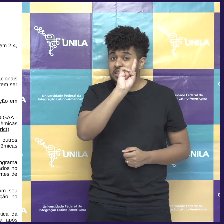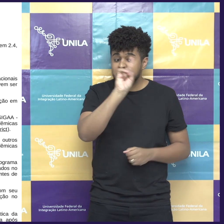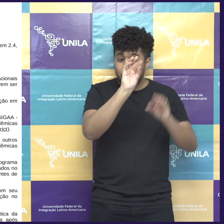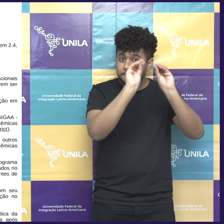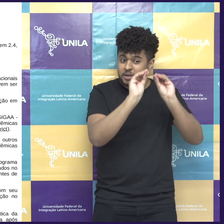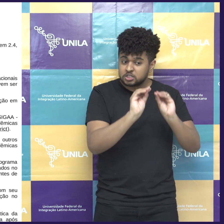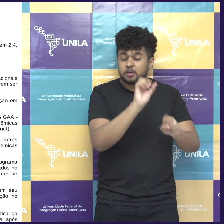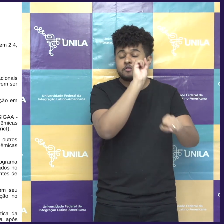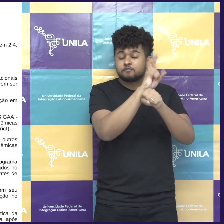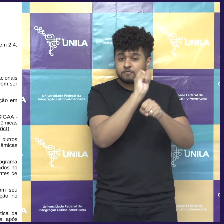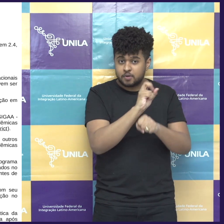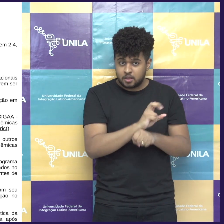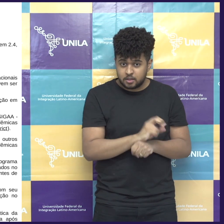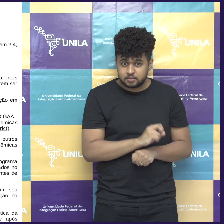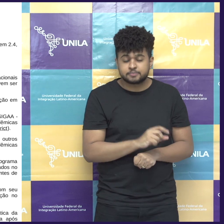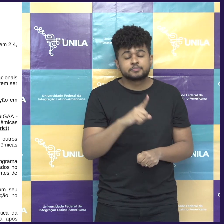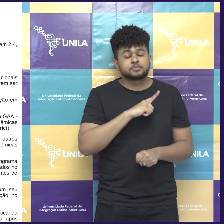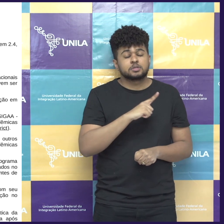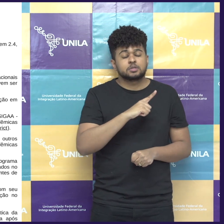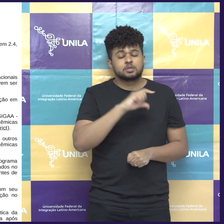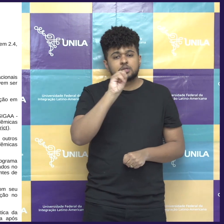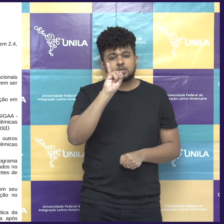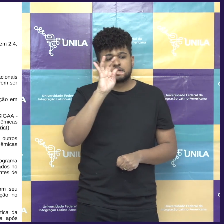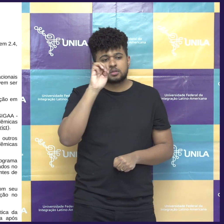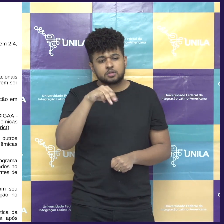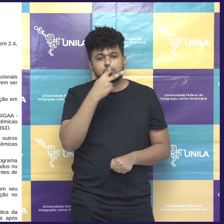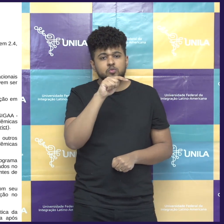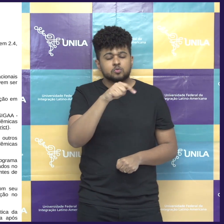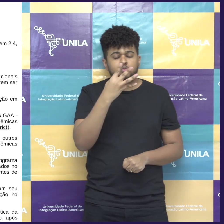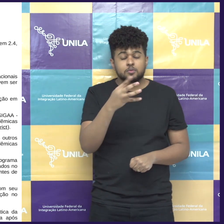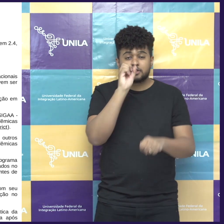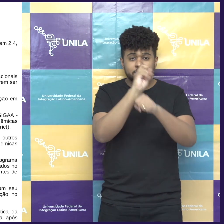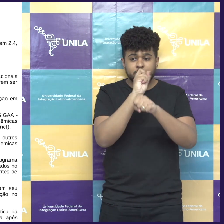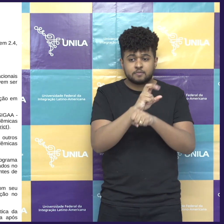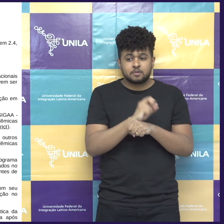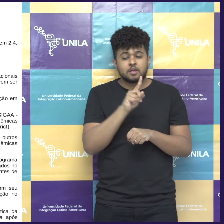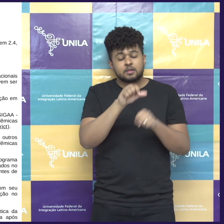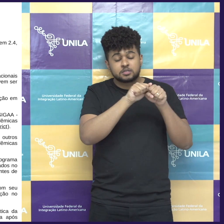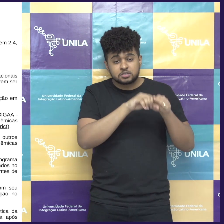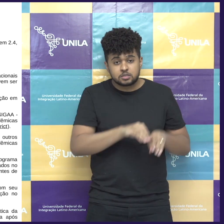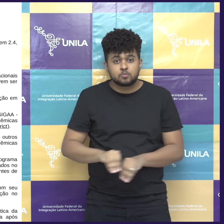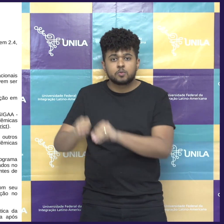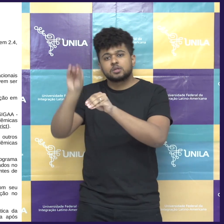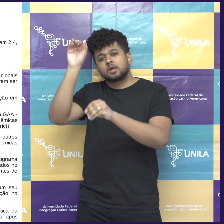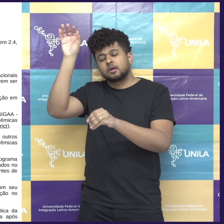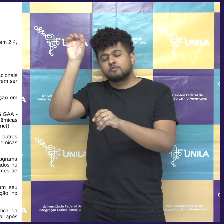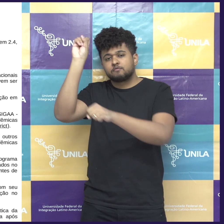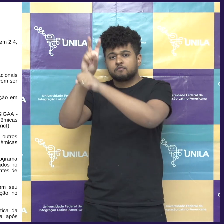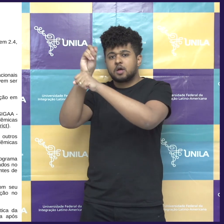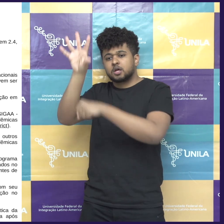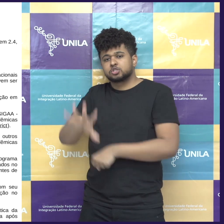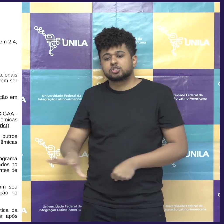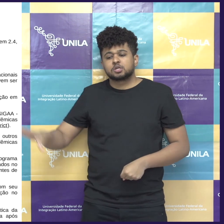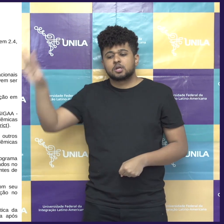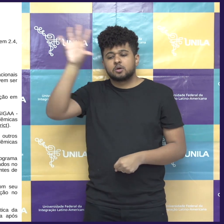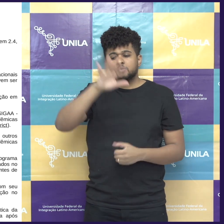das vagas após distribuição conforme o item 2.4, as vagas remanescentes serão distribuídas para ampla concorrência.